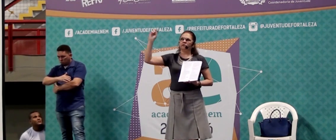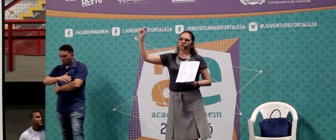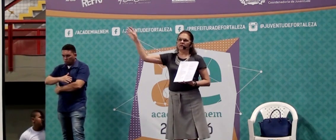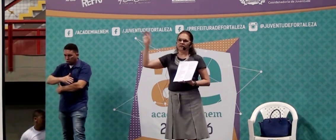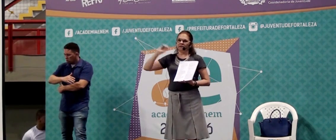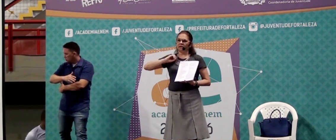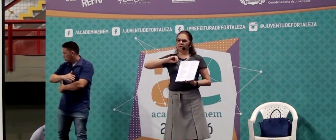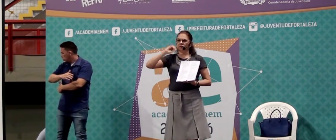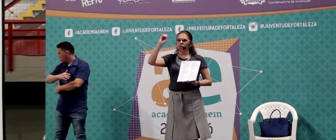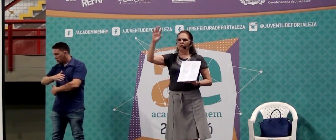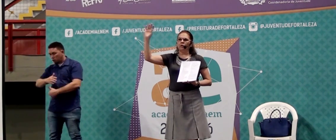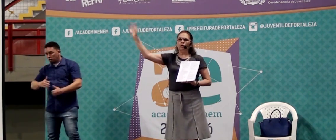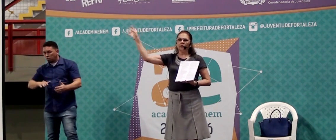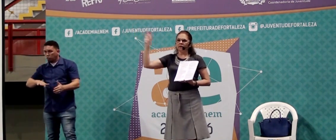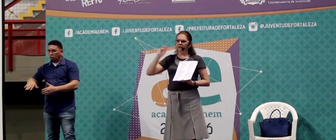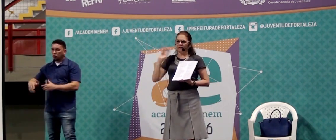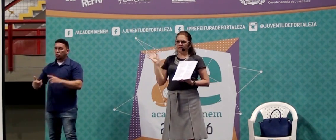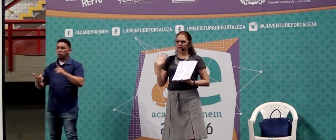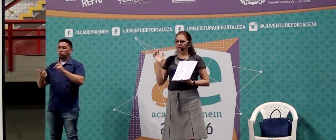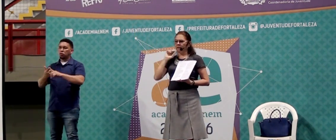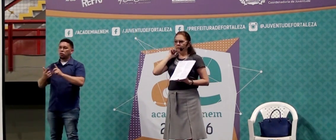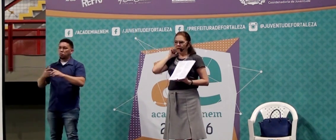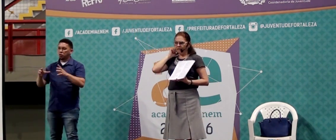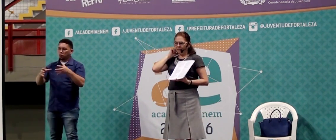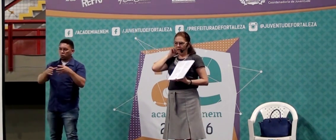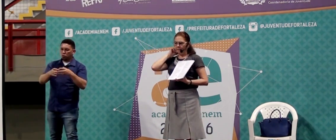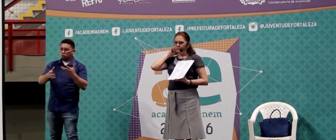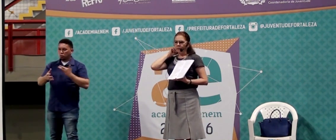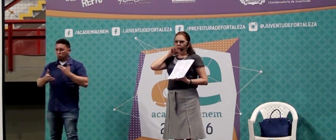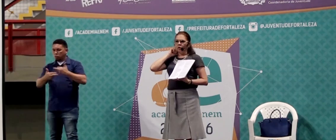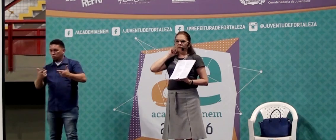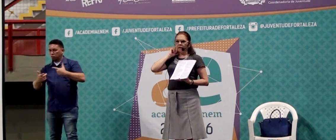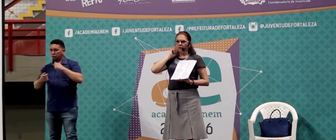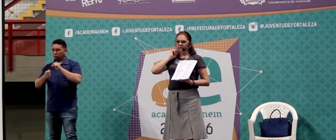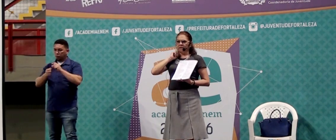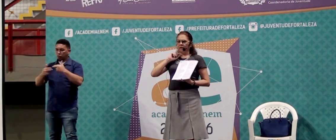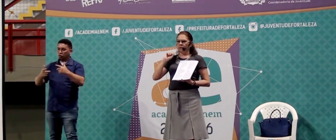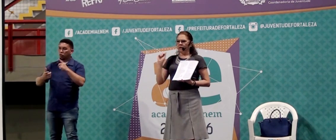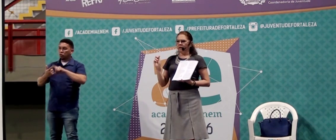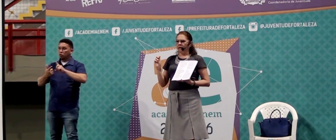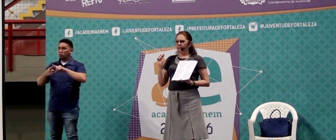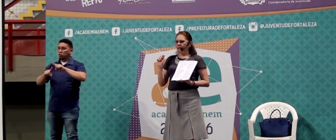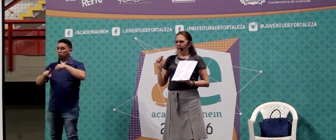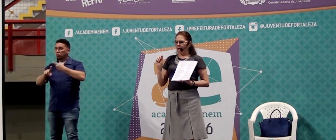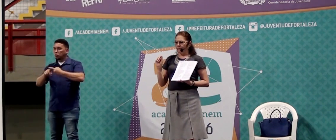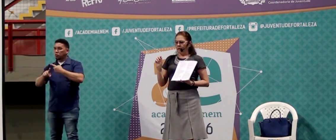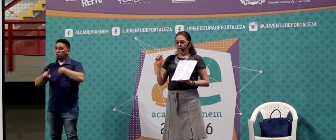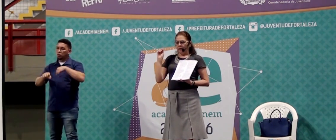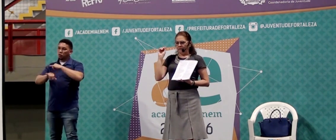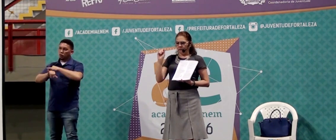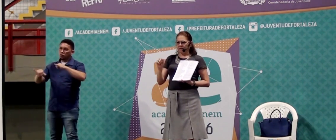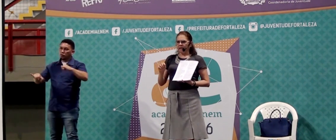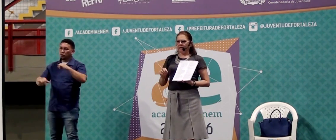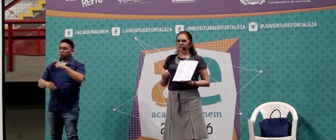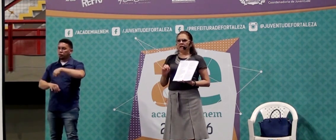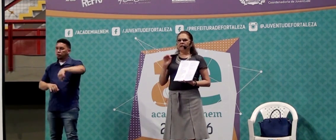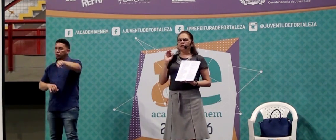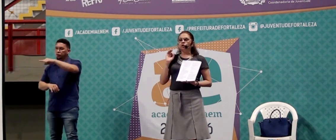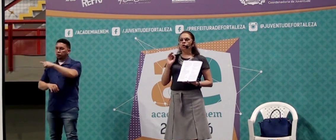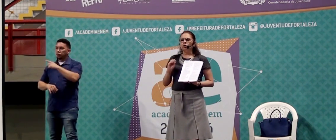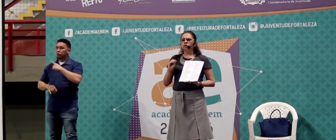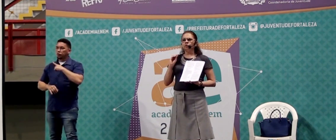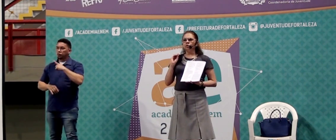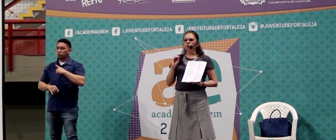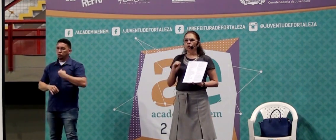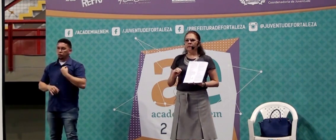a mídia tem que fazer isso, ou uma ONG tem que fazer isso, e por aí vai. Outra coisa que eu queria lembrar vocês é